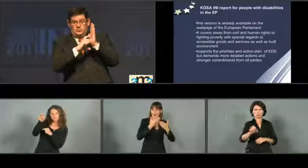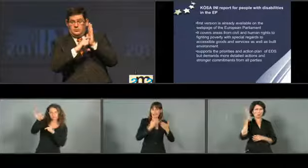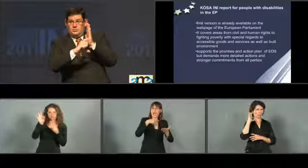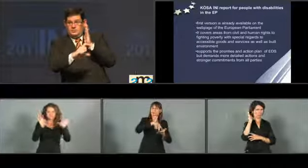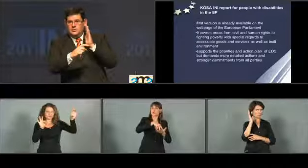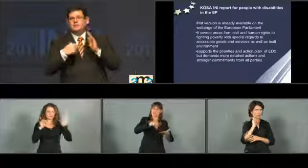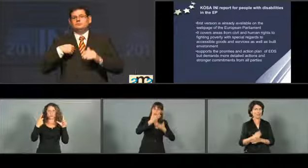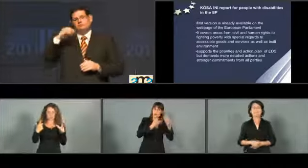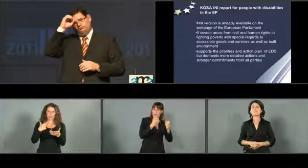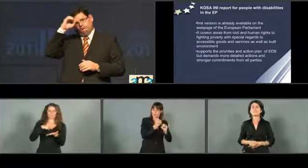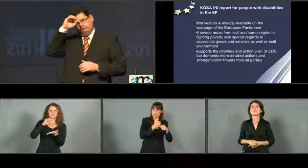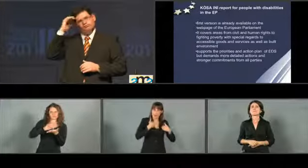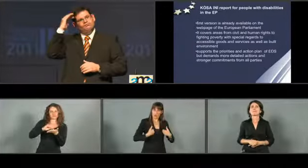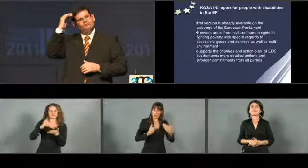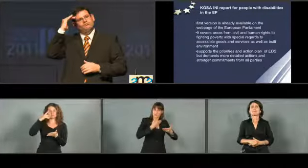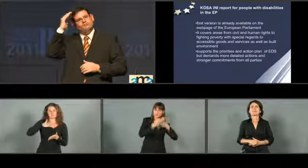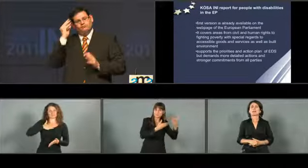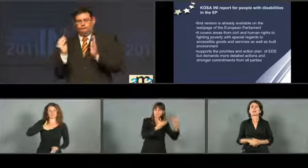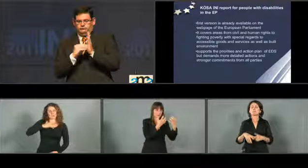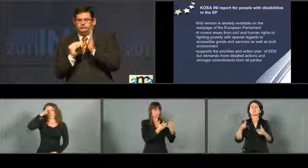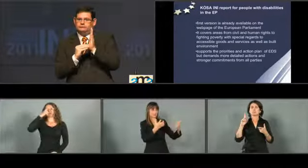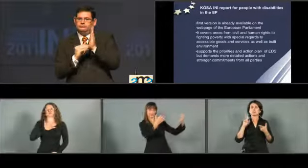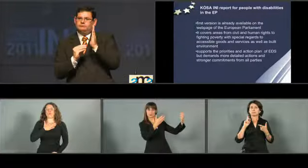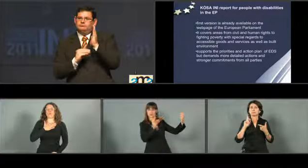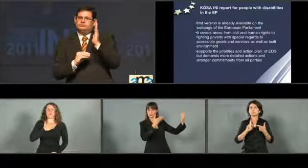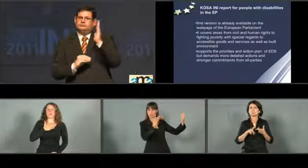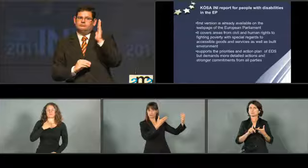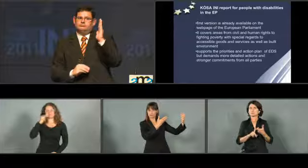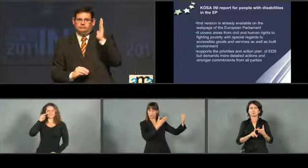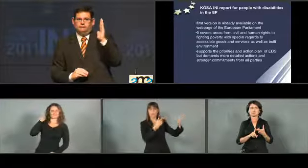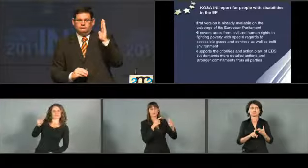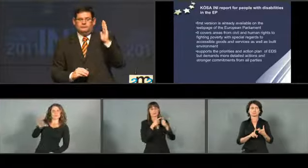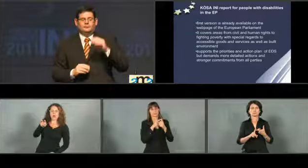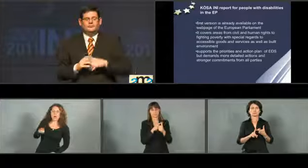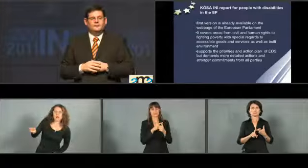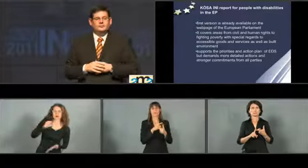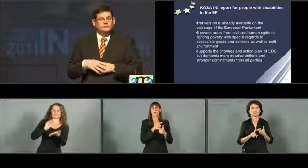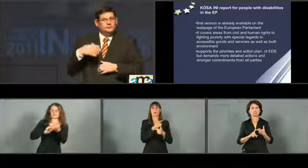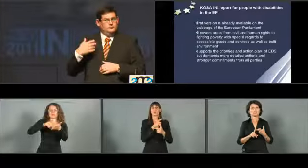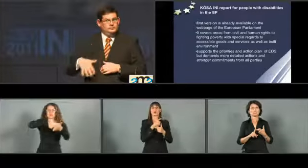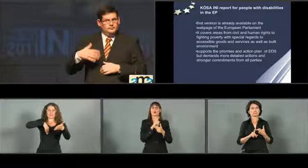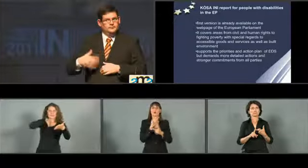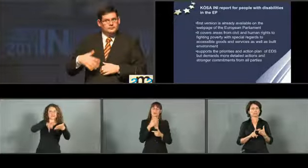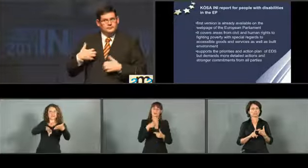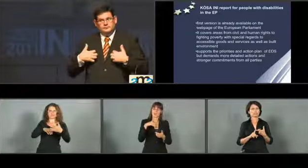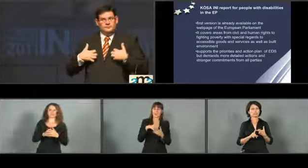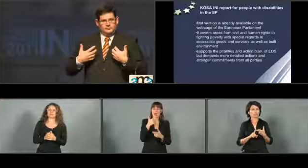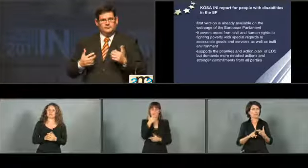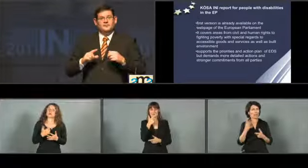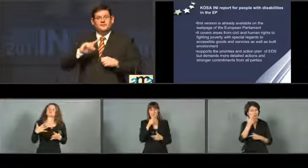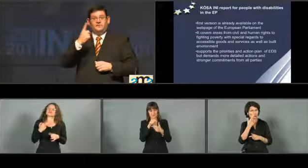et soutenir en tout cas deux choses qui me tiennent à cœur, d'après mon opinion.